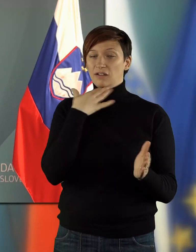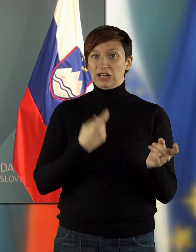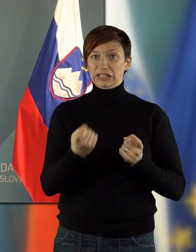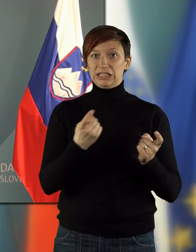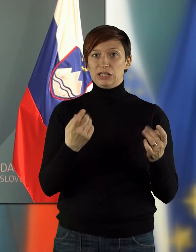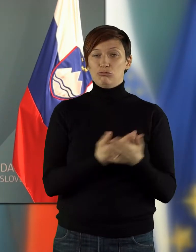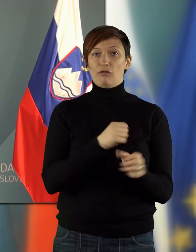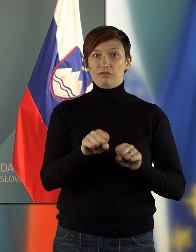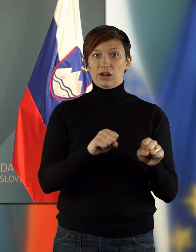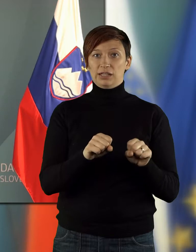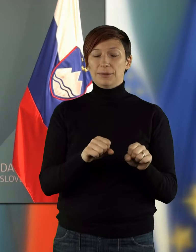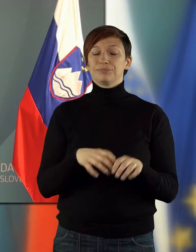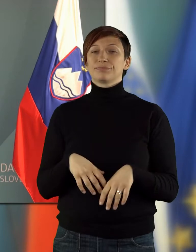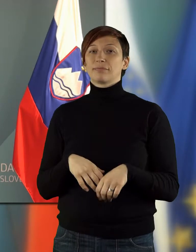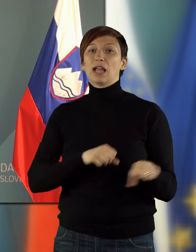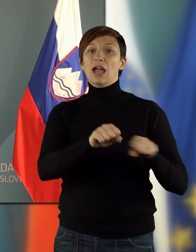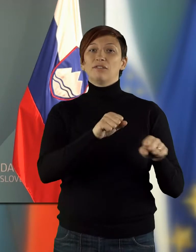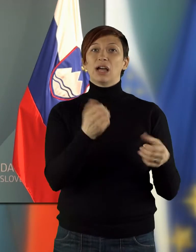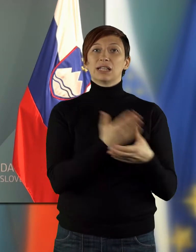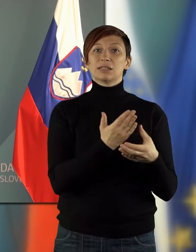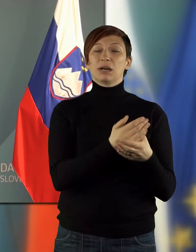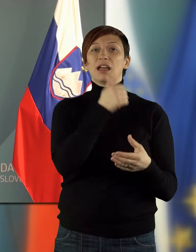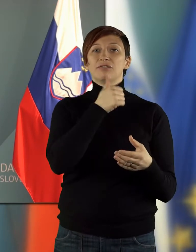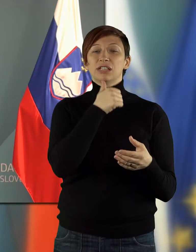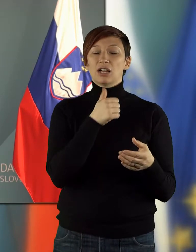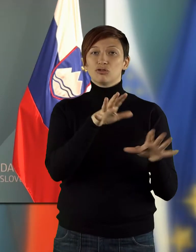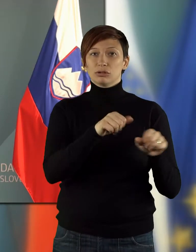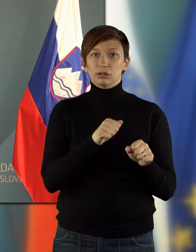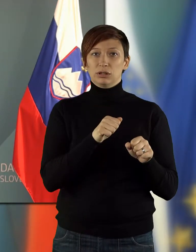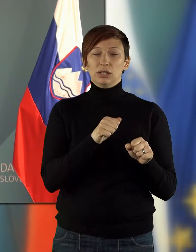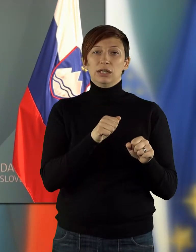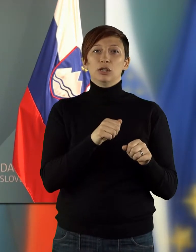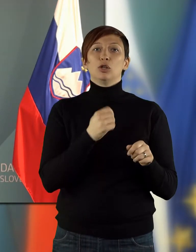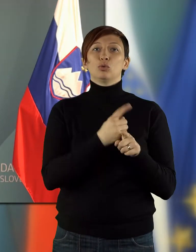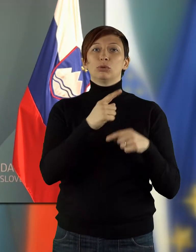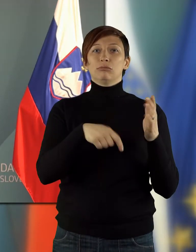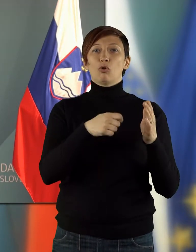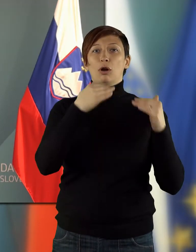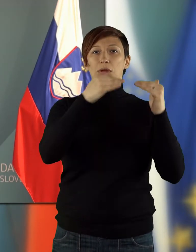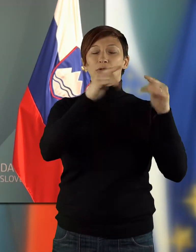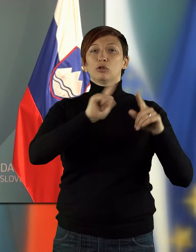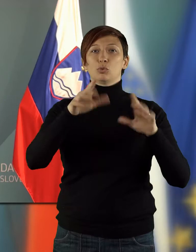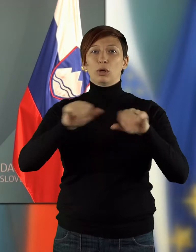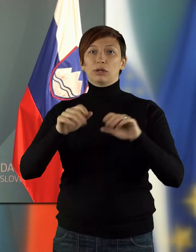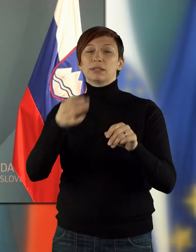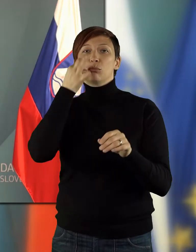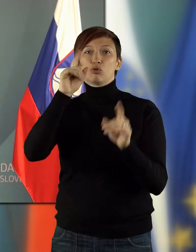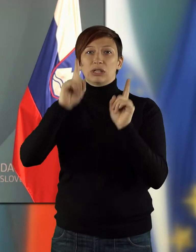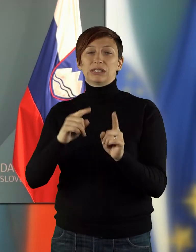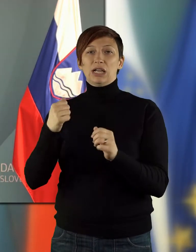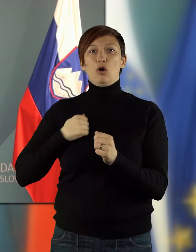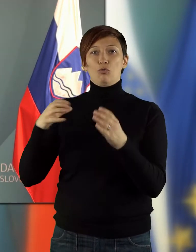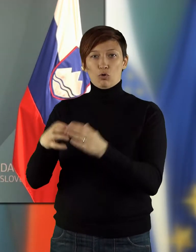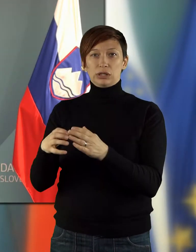ravno v tej vladi. Vlada je, kot sem rekel, sprejela ustrezne finančne in tudi tudi, bi rekel, normativne in druge ukrepe za izboljšanje